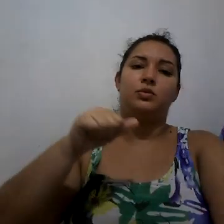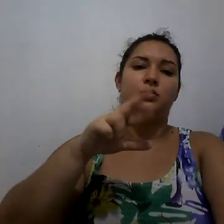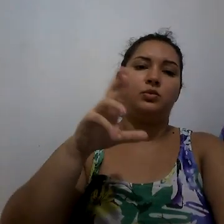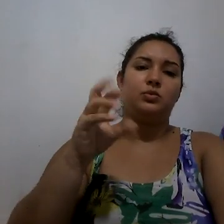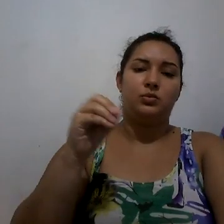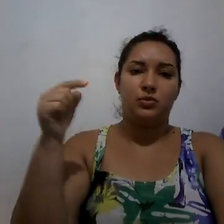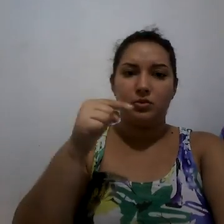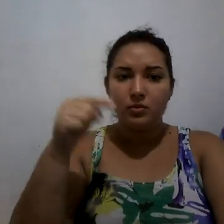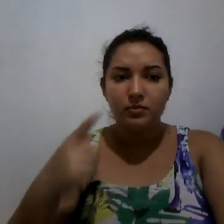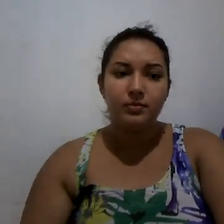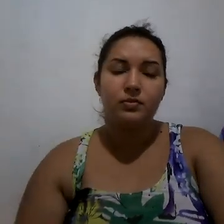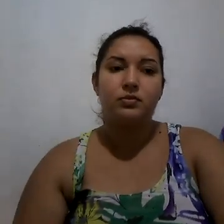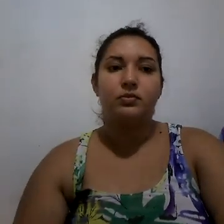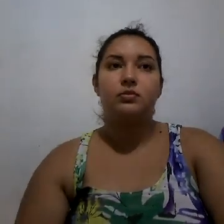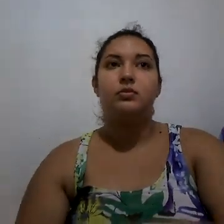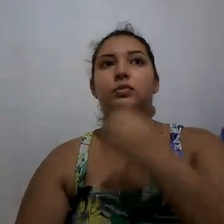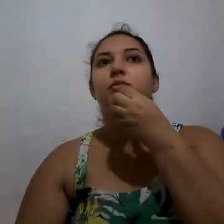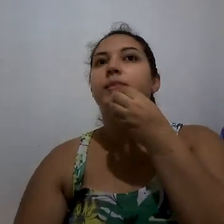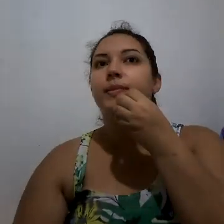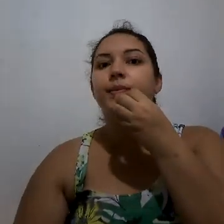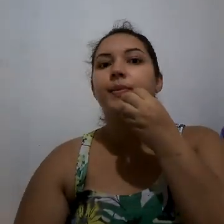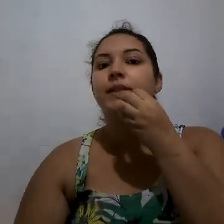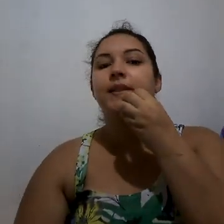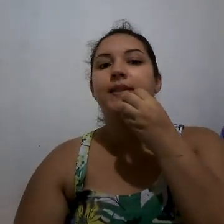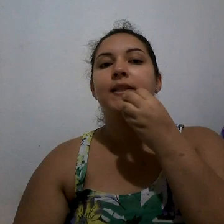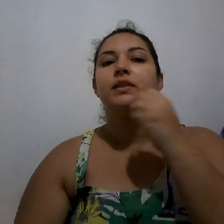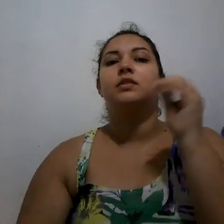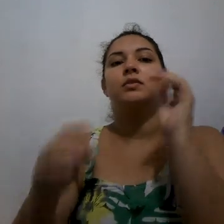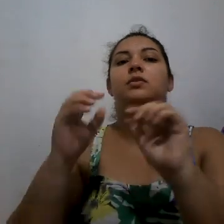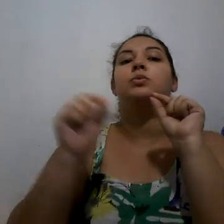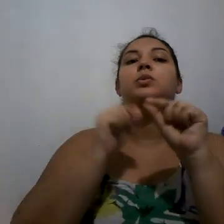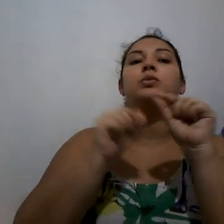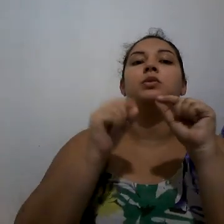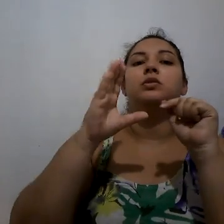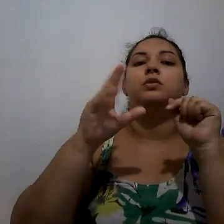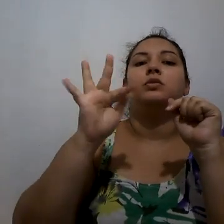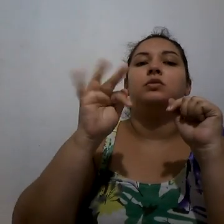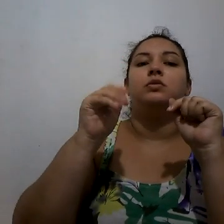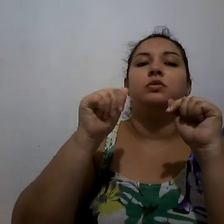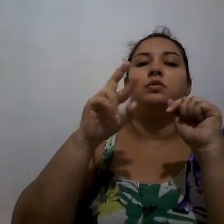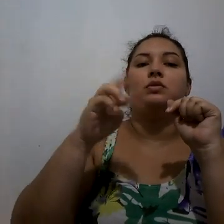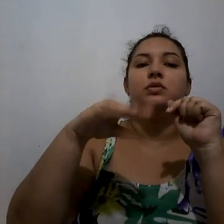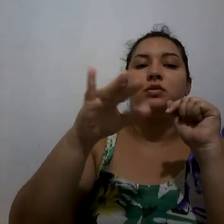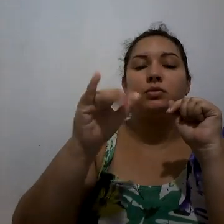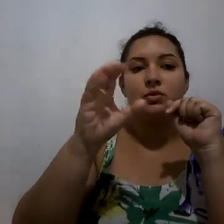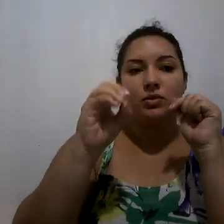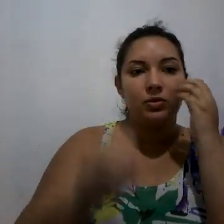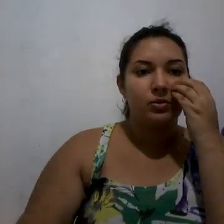tamanhos, depende exatamente de qual tipo de fármaco, de qual tipo de medicamento vai estar trabalhando em si, ok? Mas pode estar em